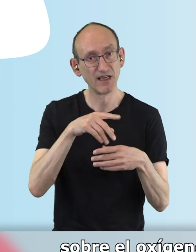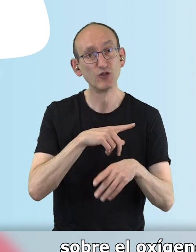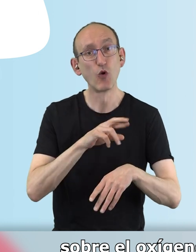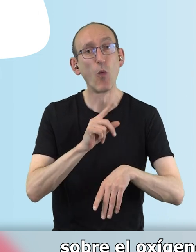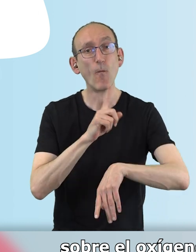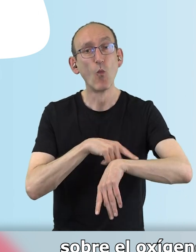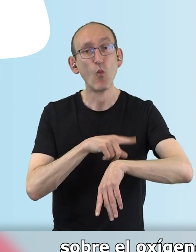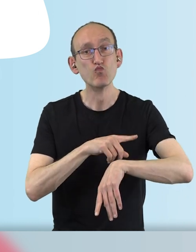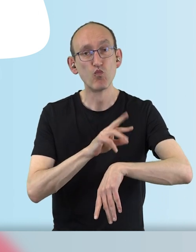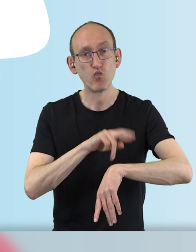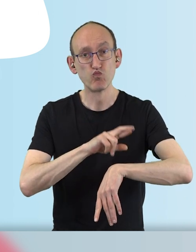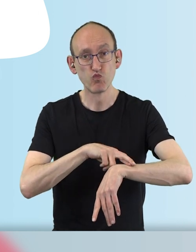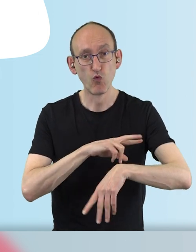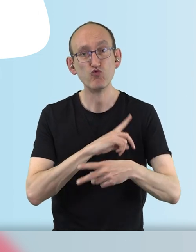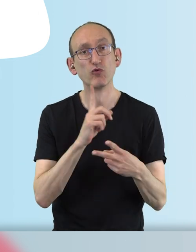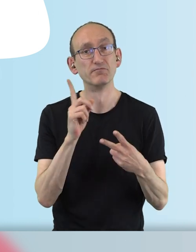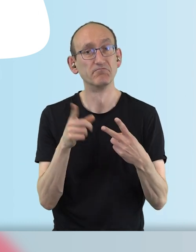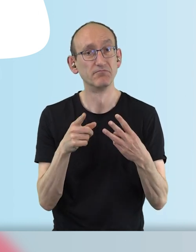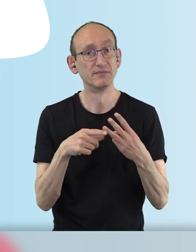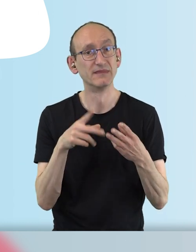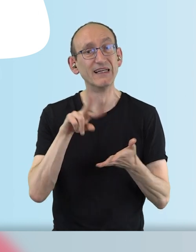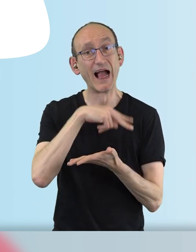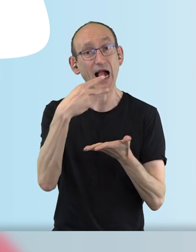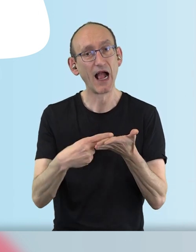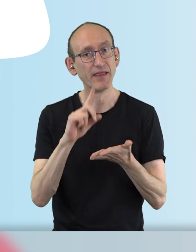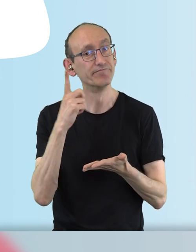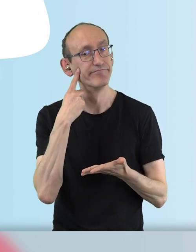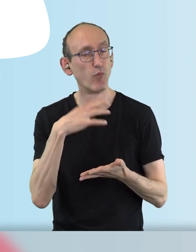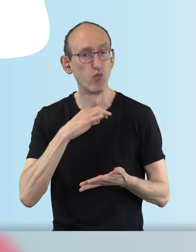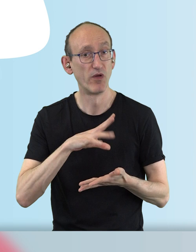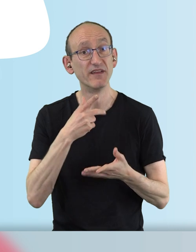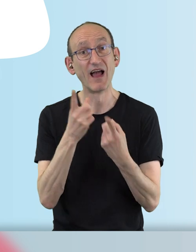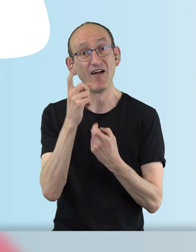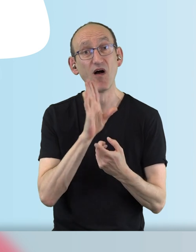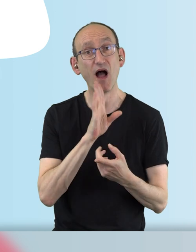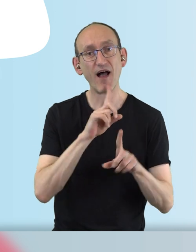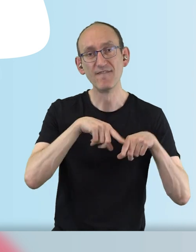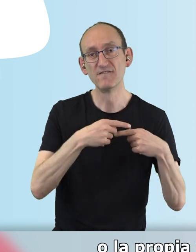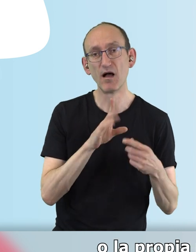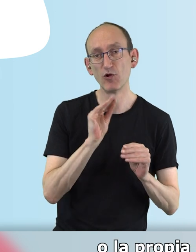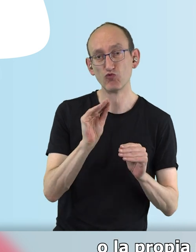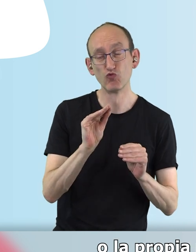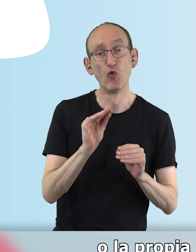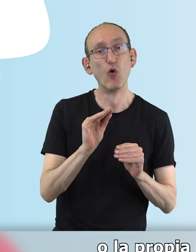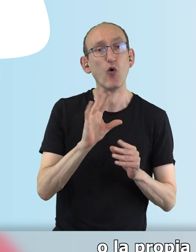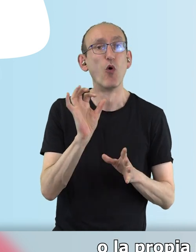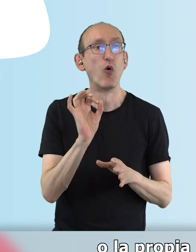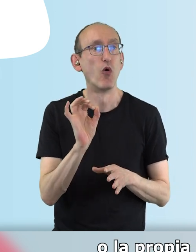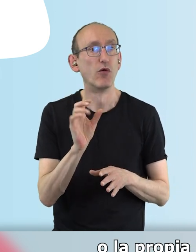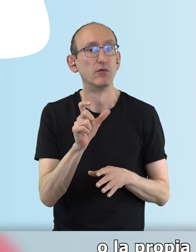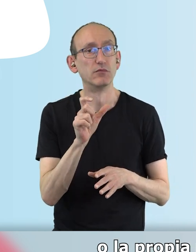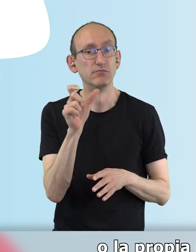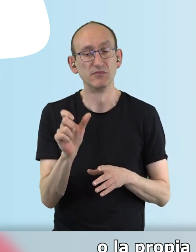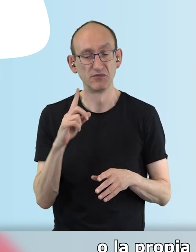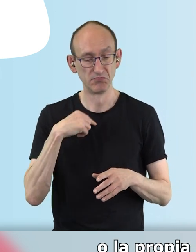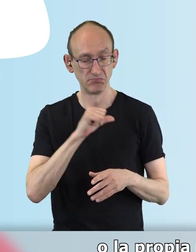el pulso de la persona. También pueden detectar caídas. Entonces, esa información, el familiar o la